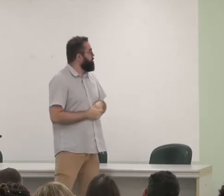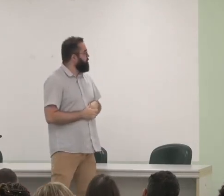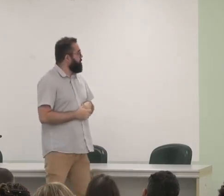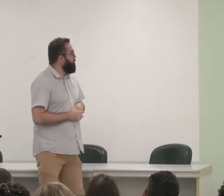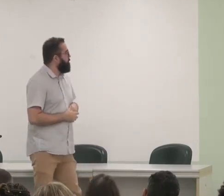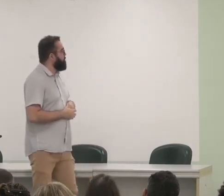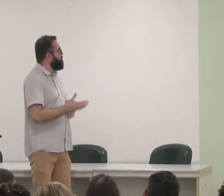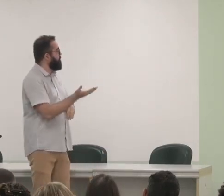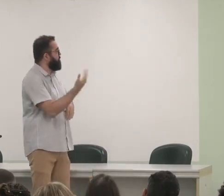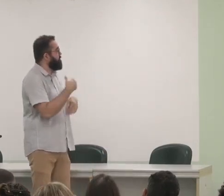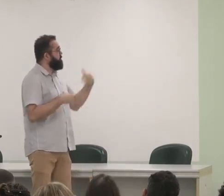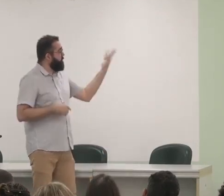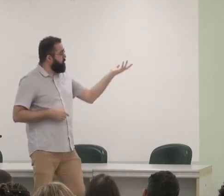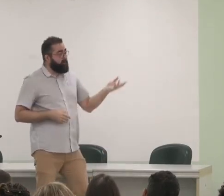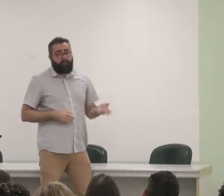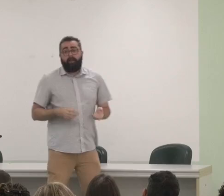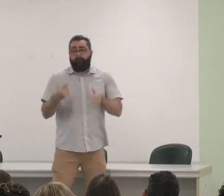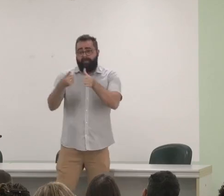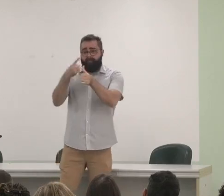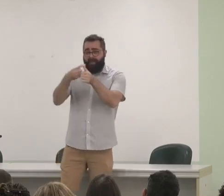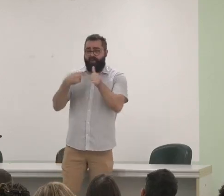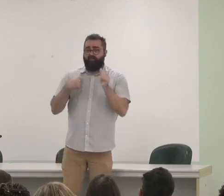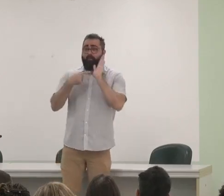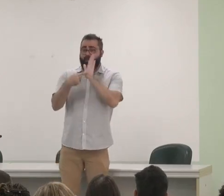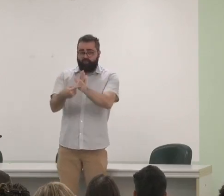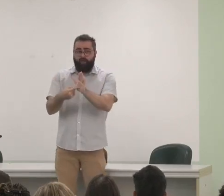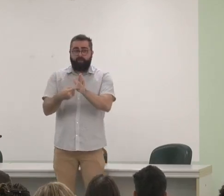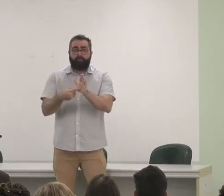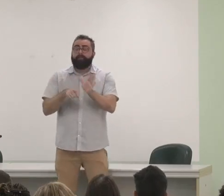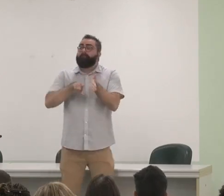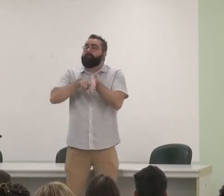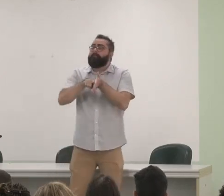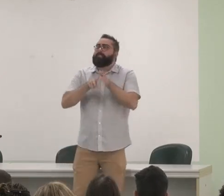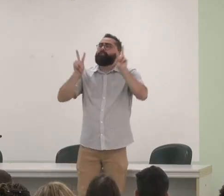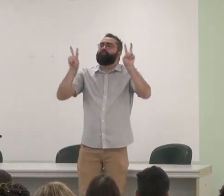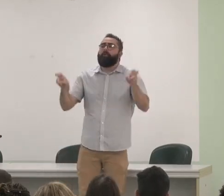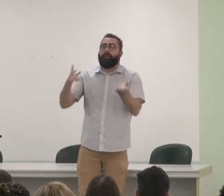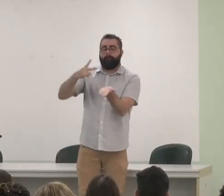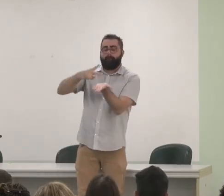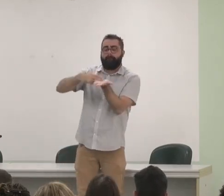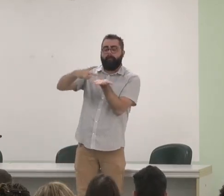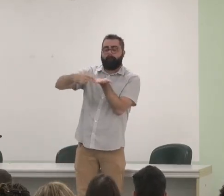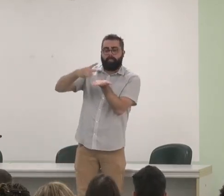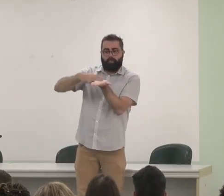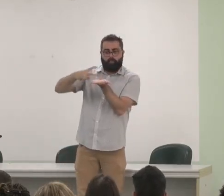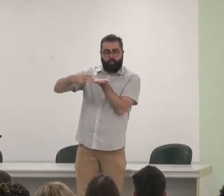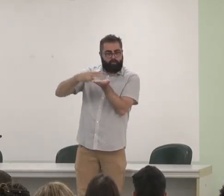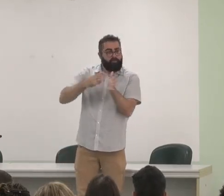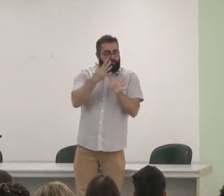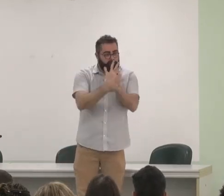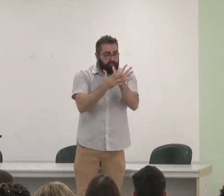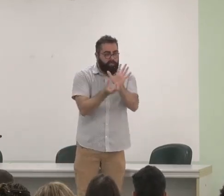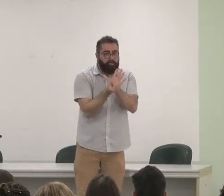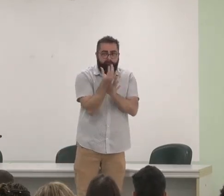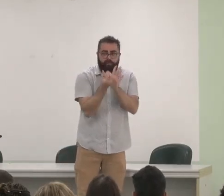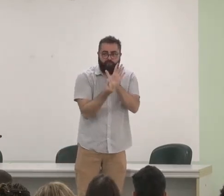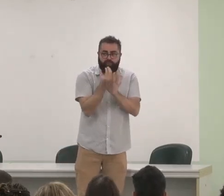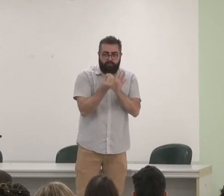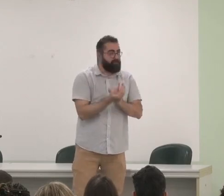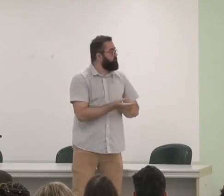pesquisas em andamento. Então, uma delas é uma pesquisa realizada sobre pares mínimos em línguas de sinais